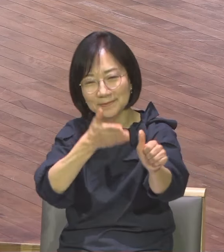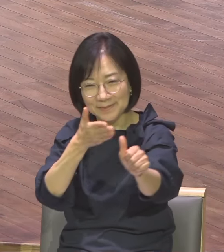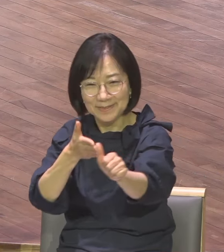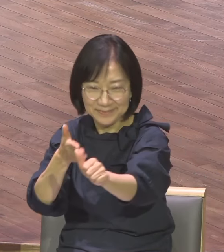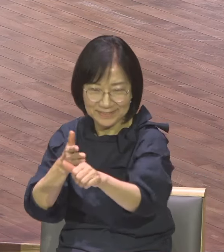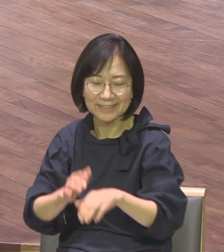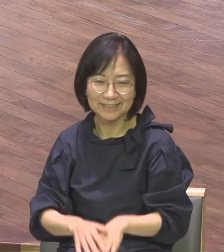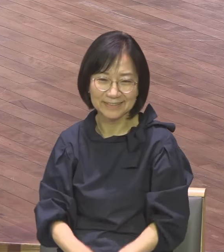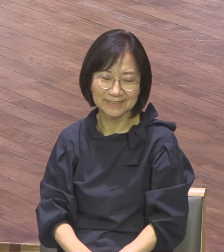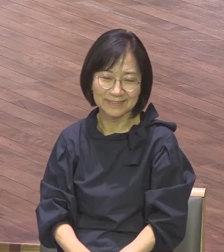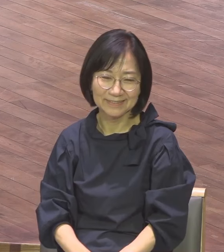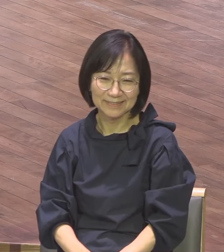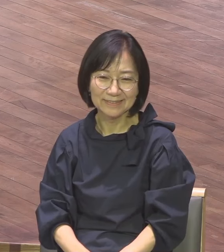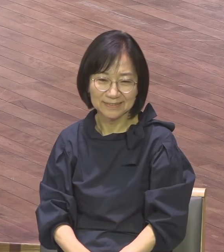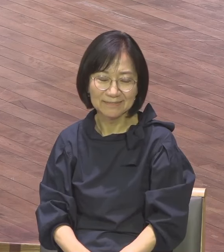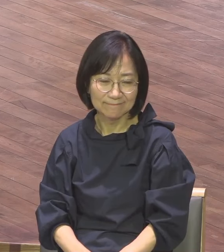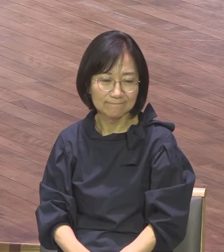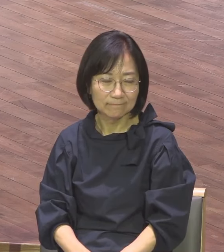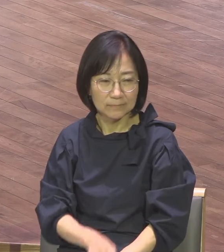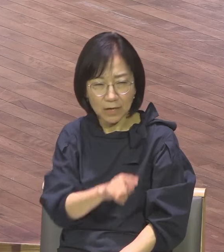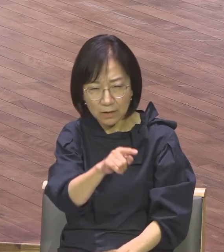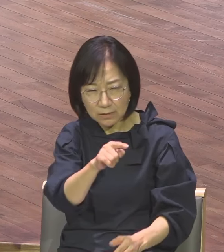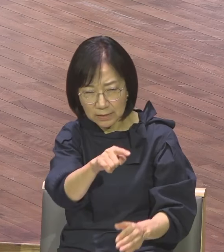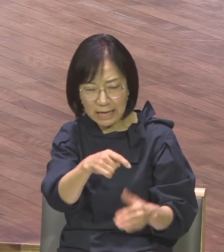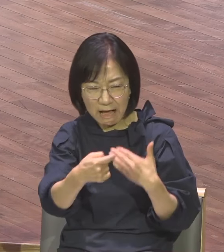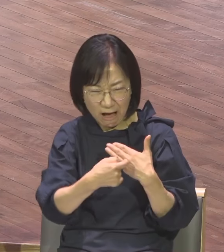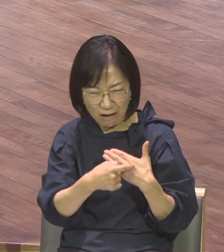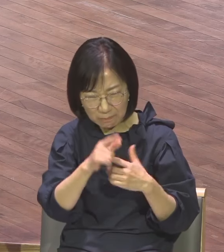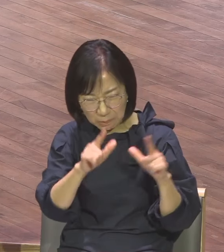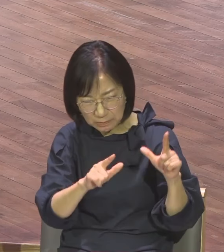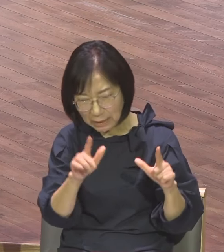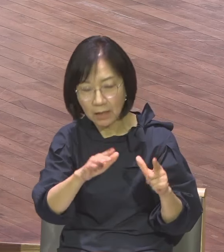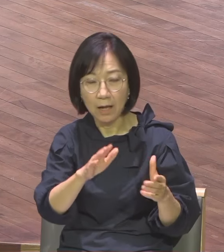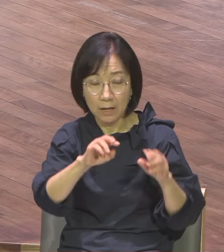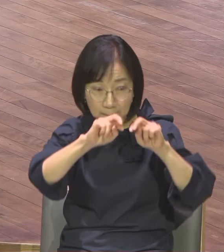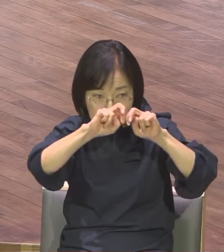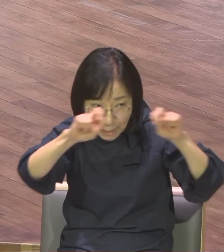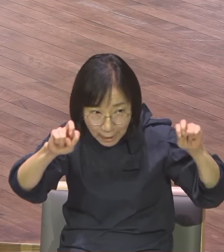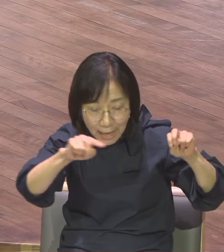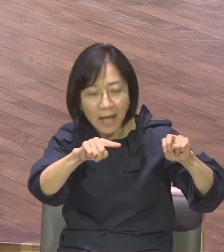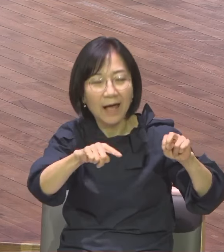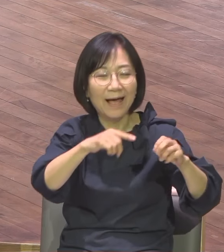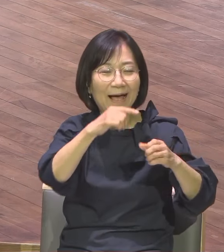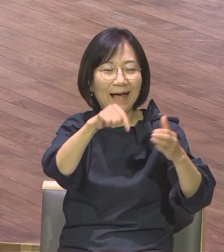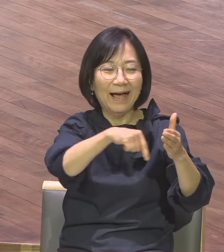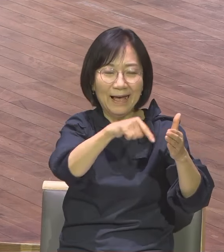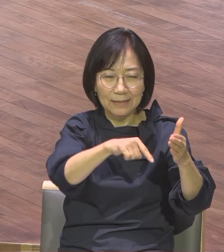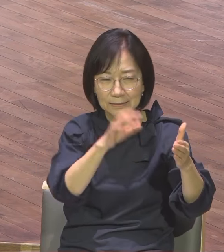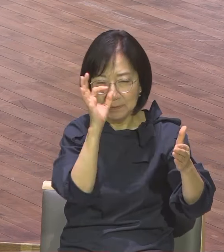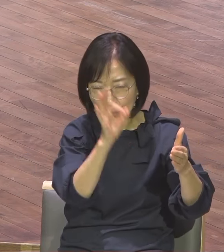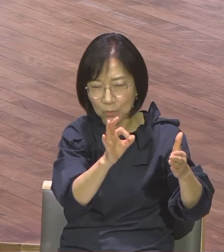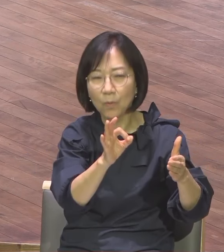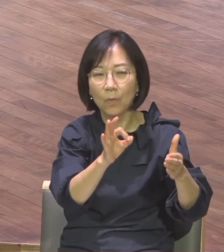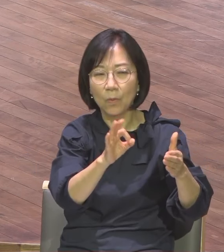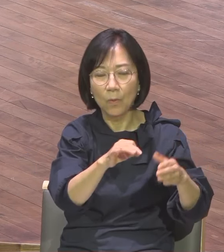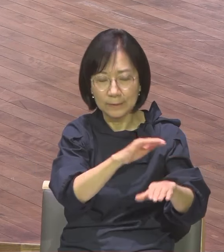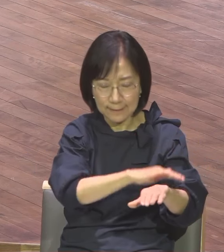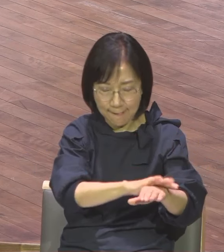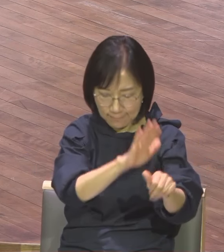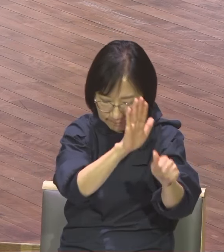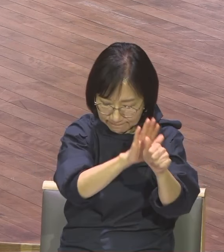영적인 가치의식을 가지고 상대방 속에 있는 가능성, 그 잠재력을 바라보고 그것이 잘할 수 있도록